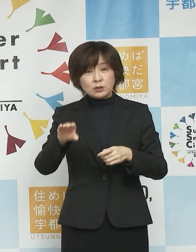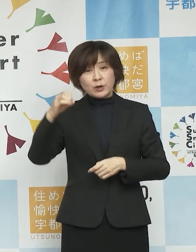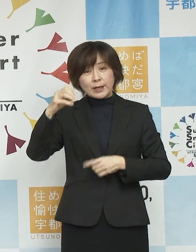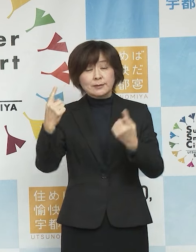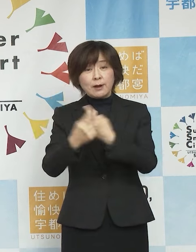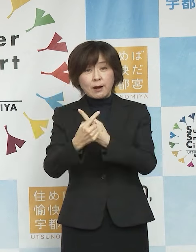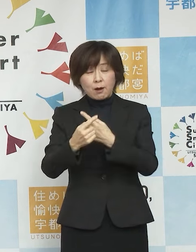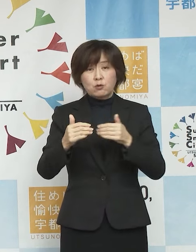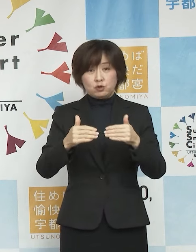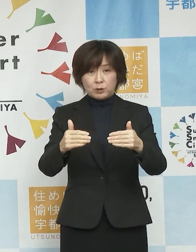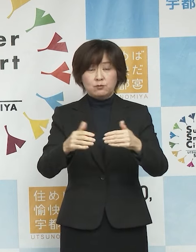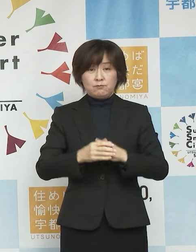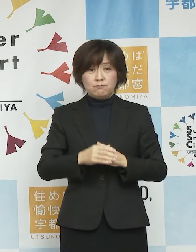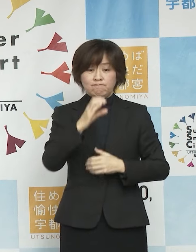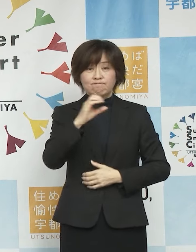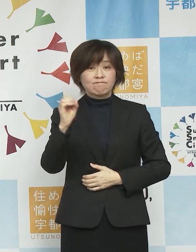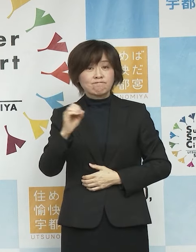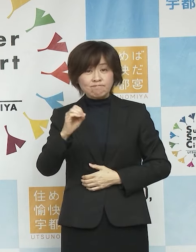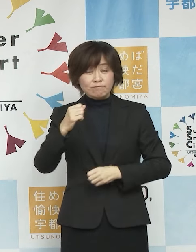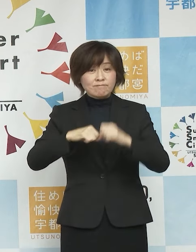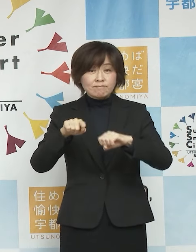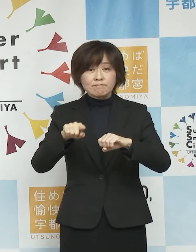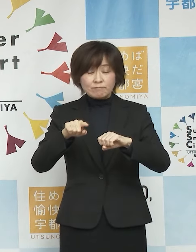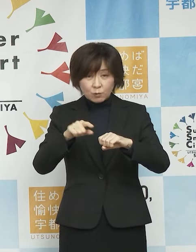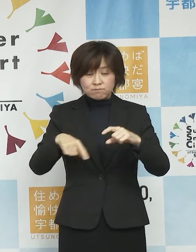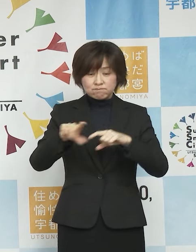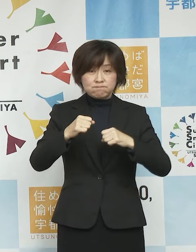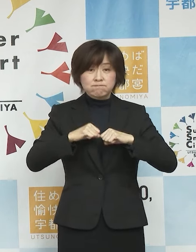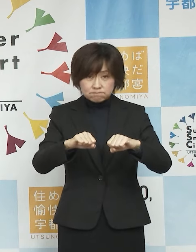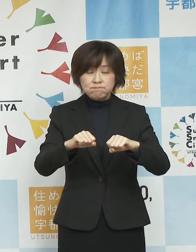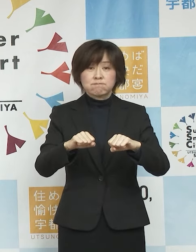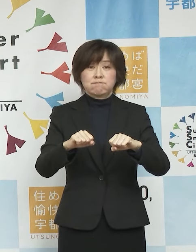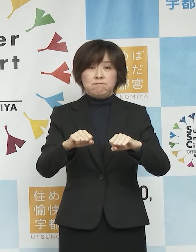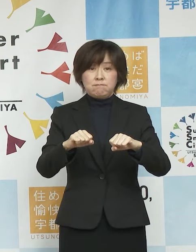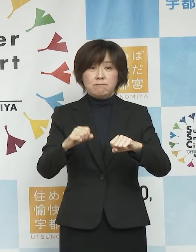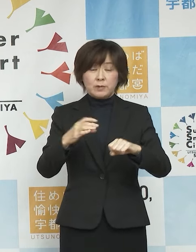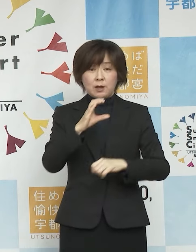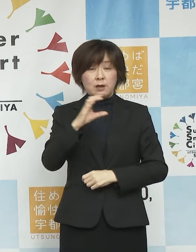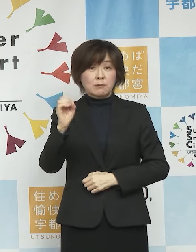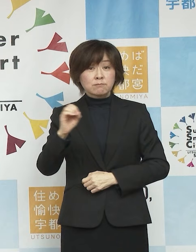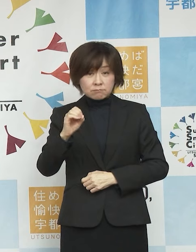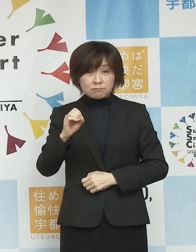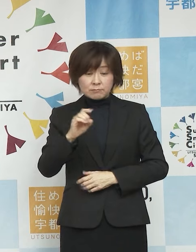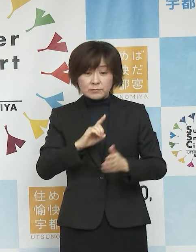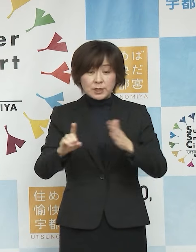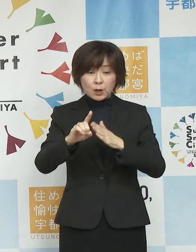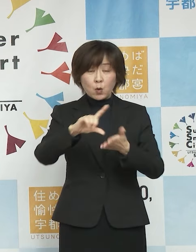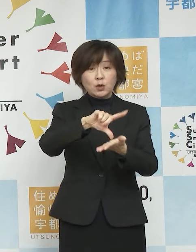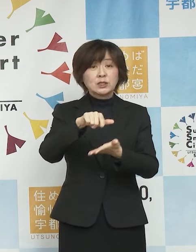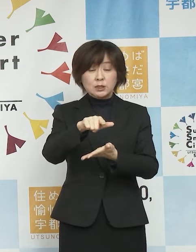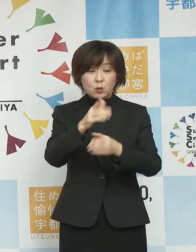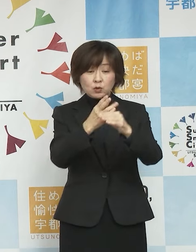め、ゼロカーボンムーブをさらに推進するとともに、脱炭素先行地域を中